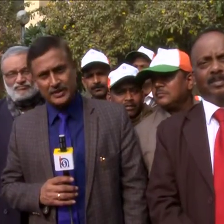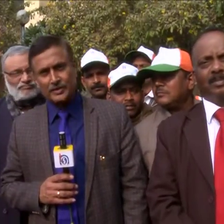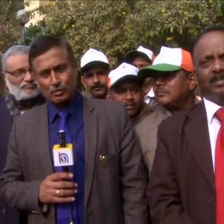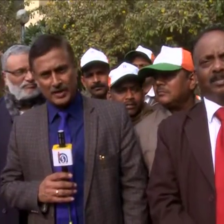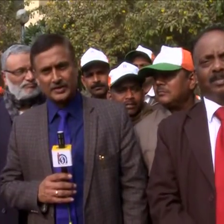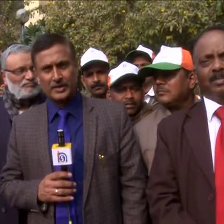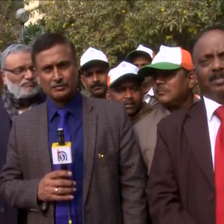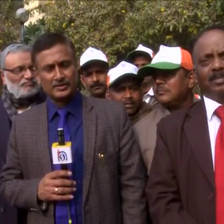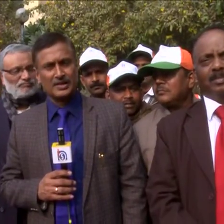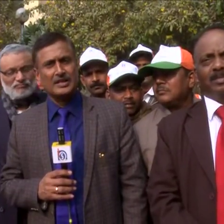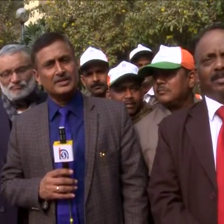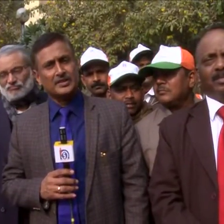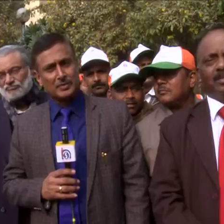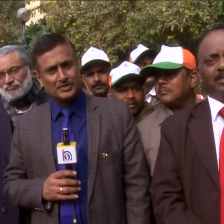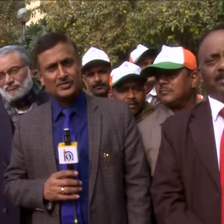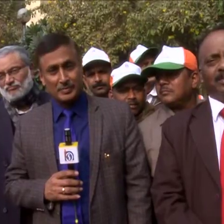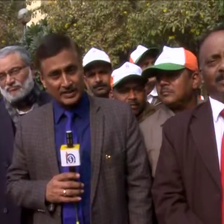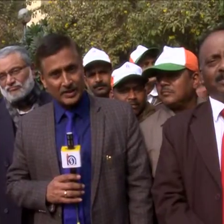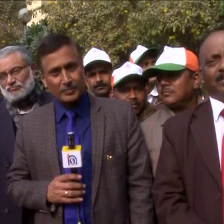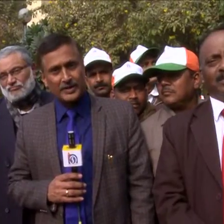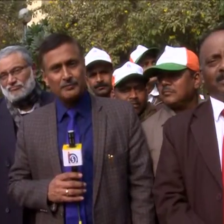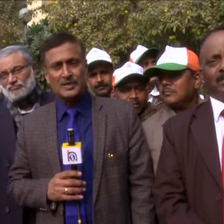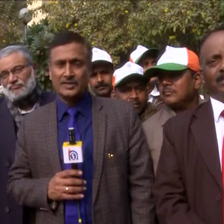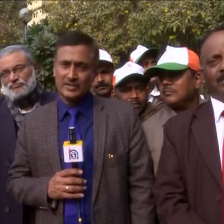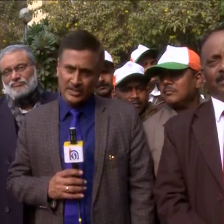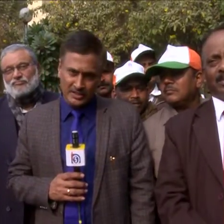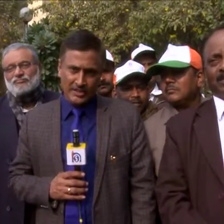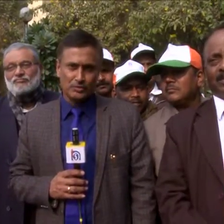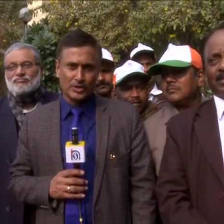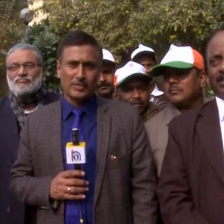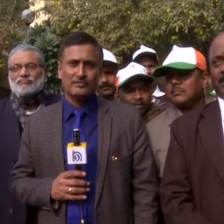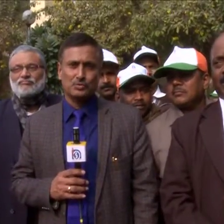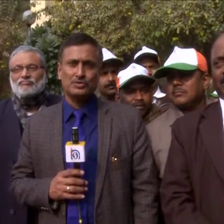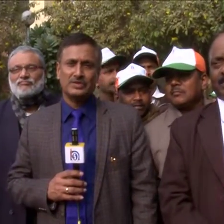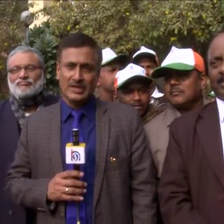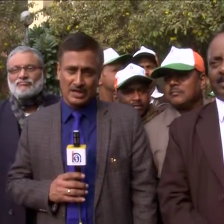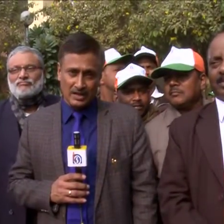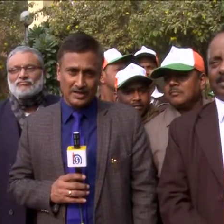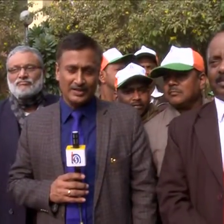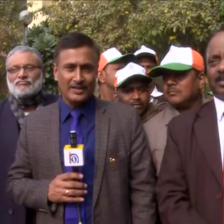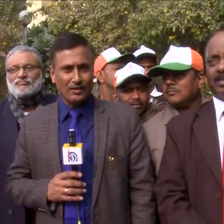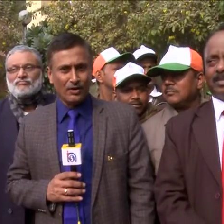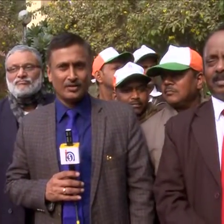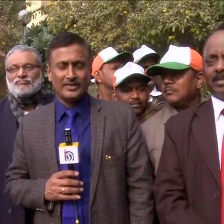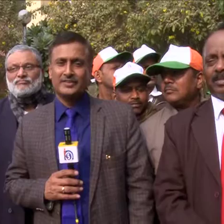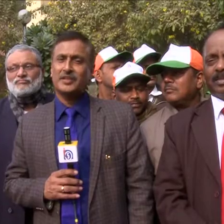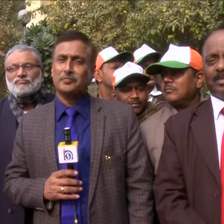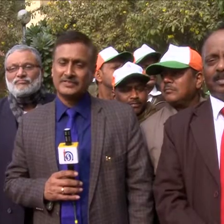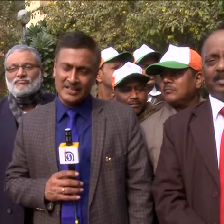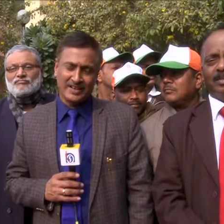लिए ये सौभाग्य का अवसर था कि ये बच्चे समय निकाल पाए, इतनी कठिनाइयों के बावजूद यहाँ आए और इतने प्रसन्न हैं